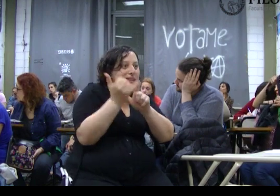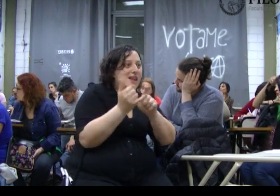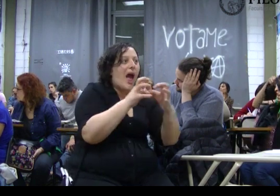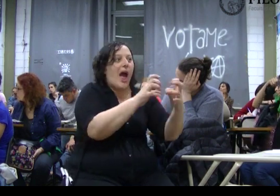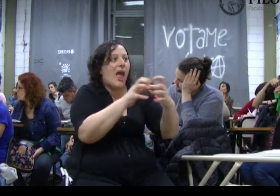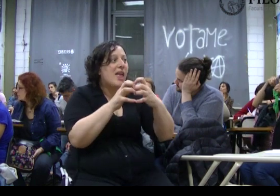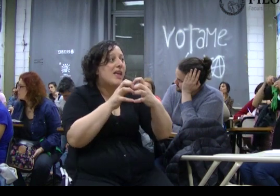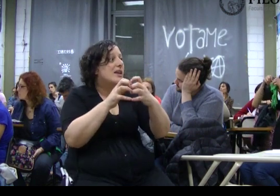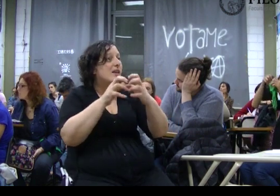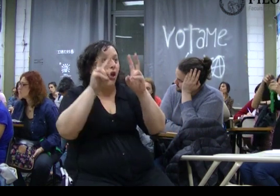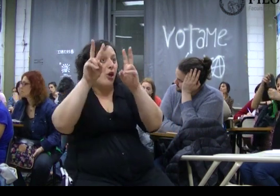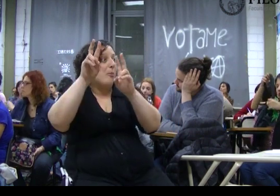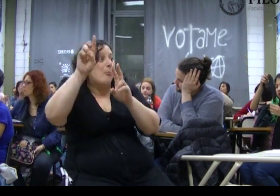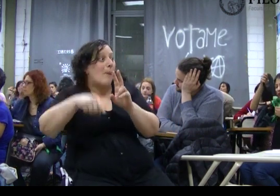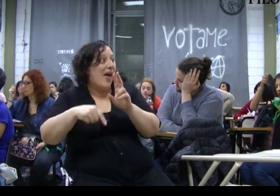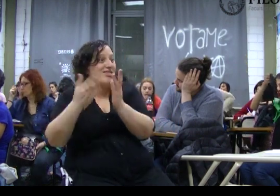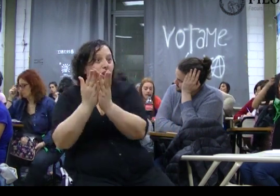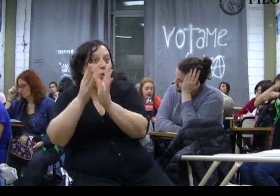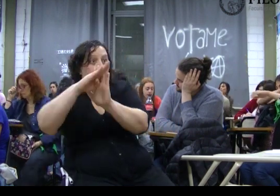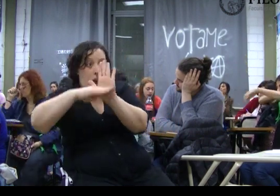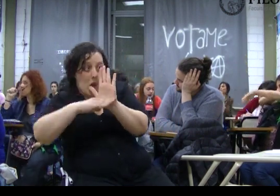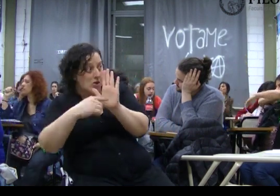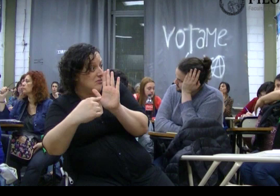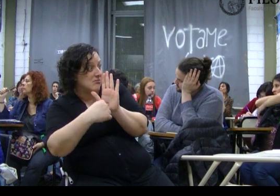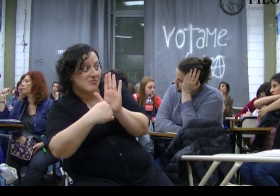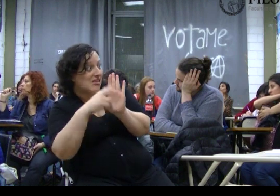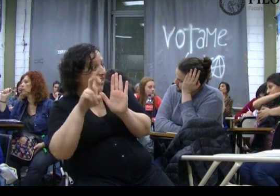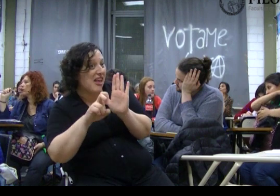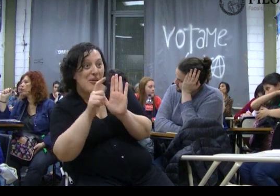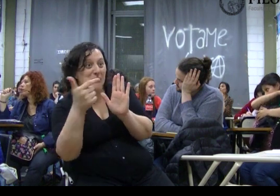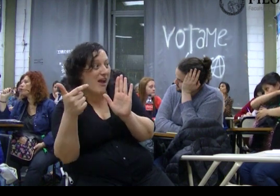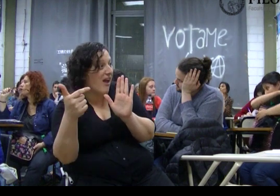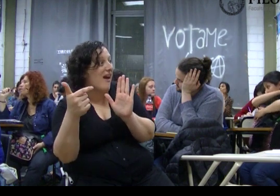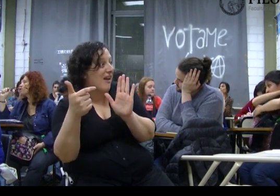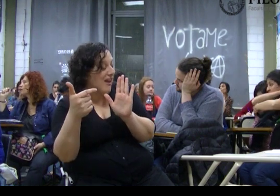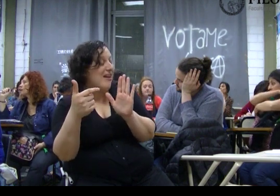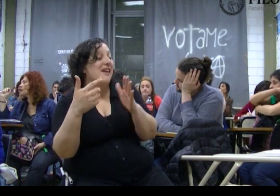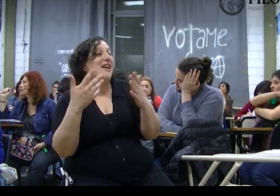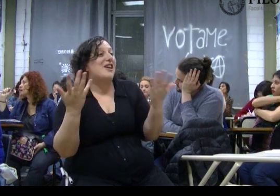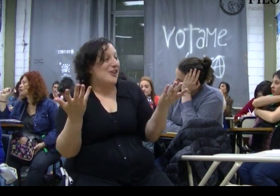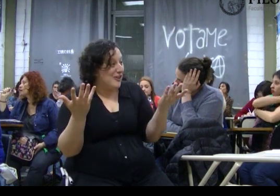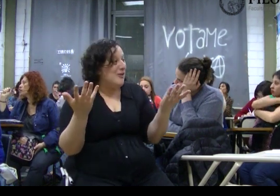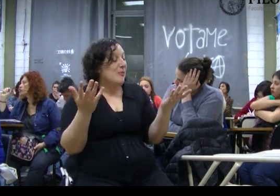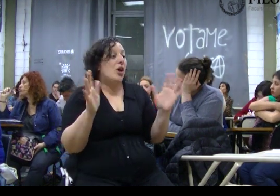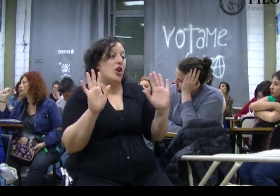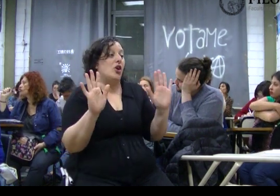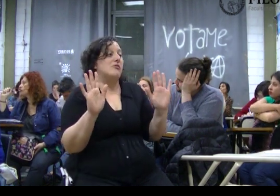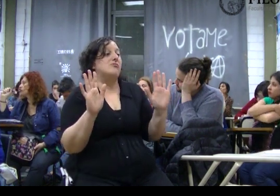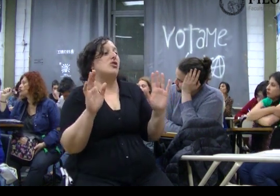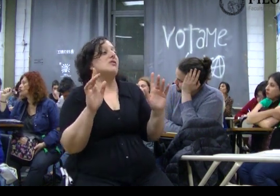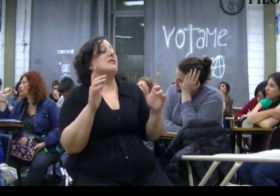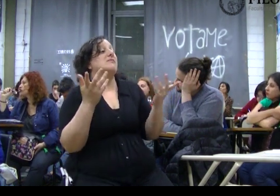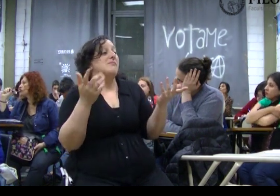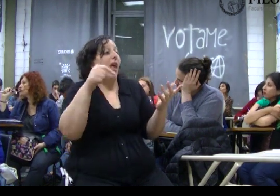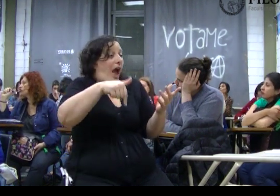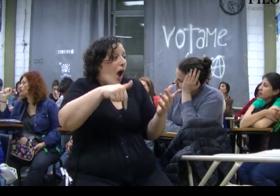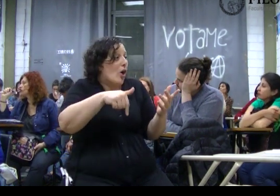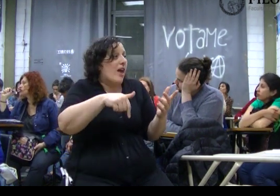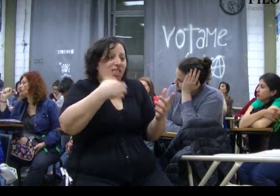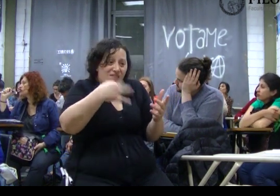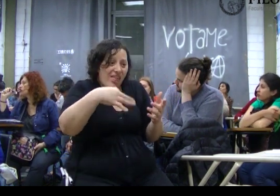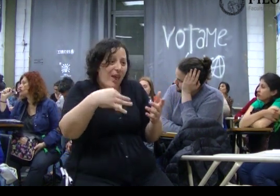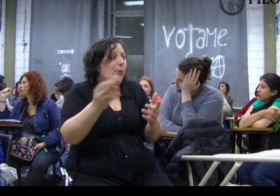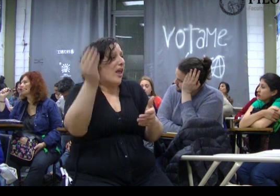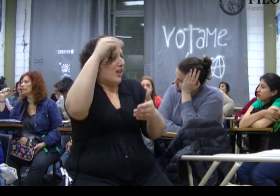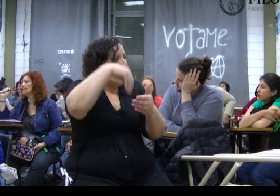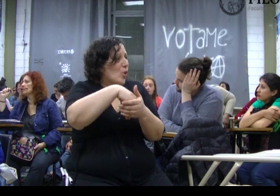tenían. ¿Por qué? Porque también era llenar de decir, bueno, no, la materia ahora sí tiene perspectiva. ¿Por qué? Porque como una bajada de línea